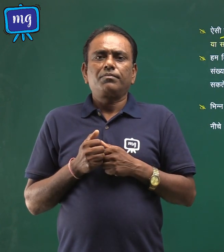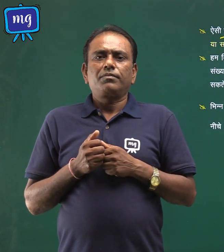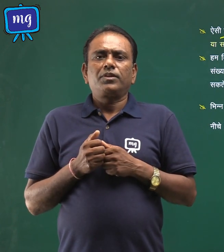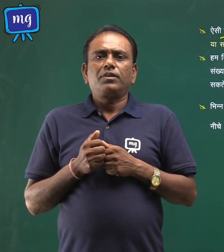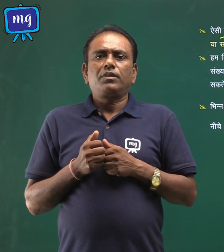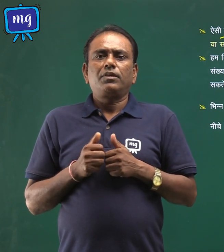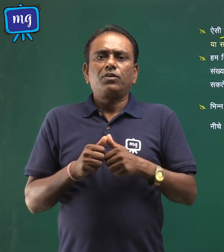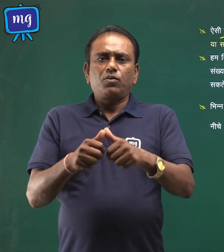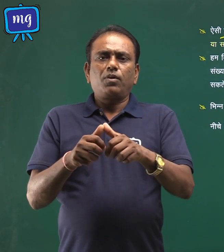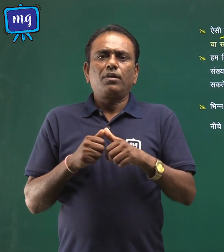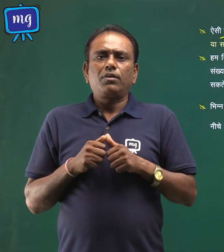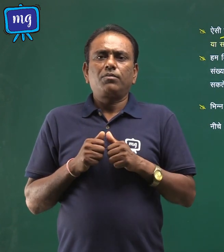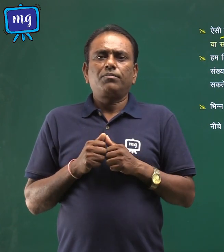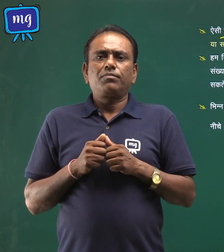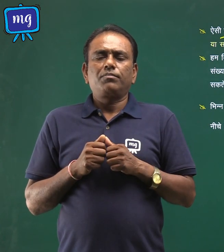इसको हल करो।